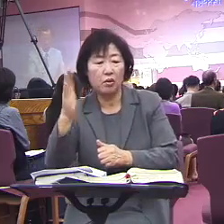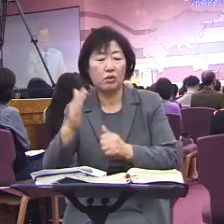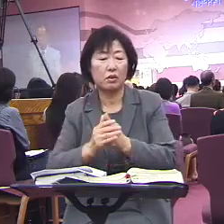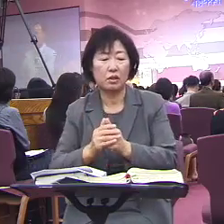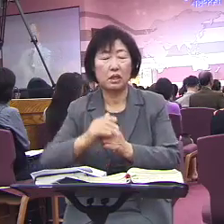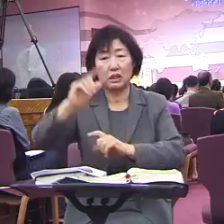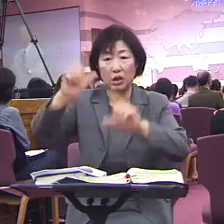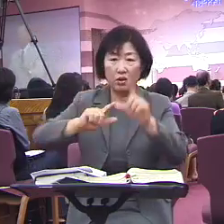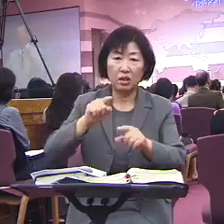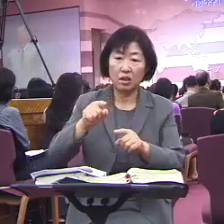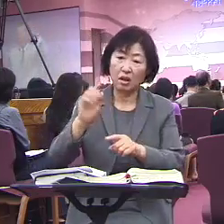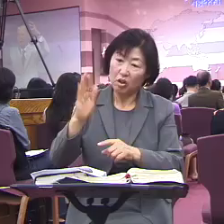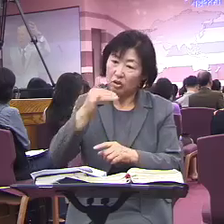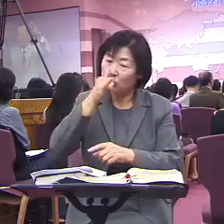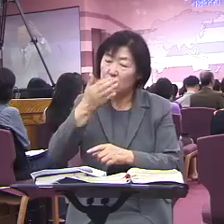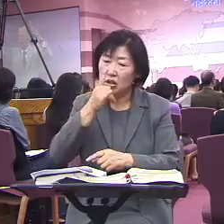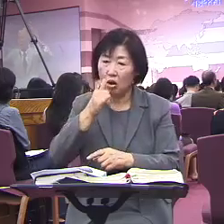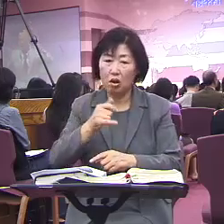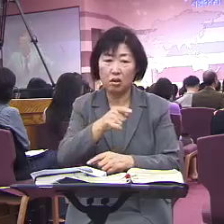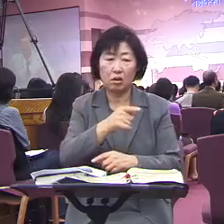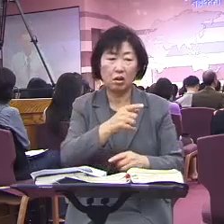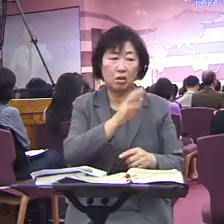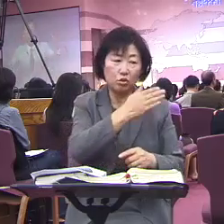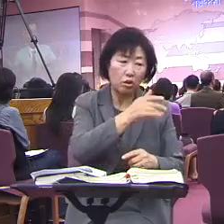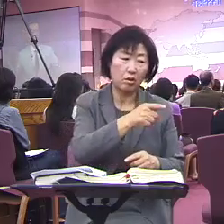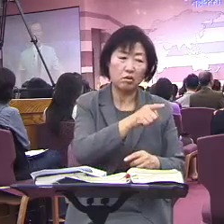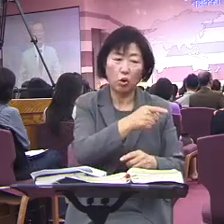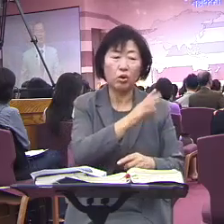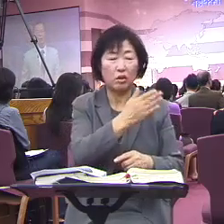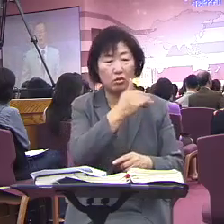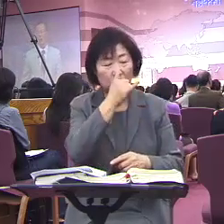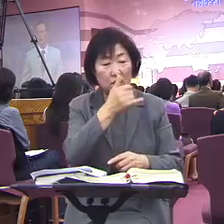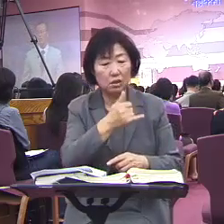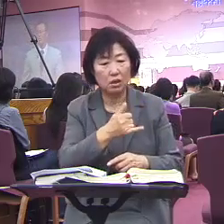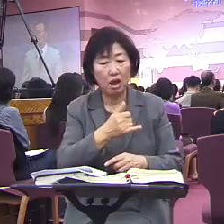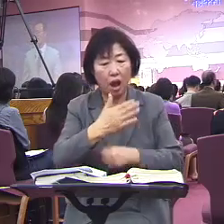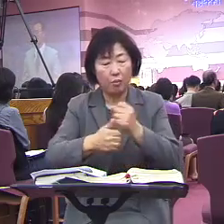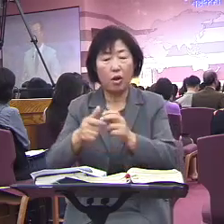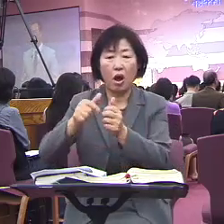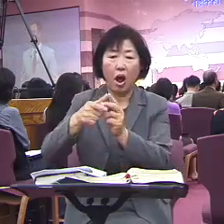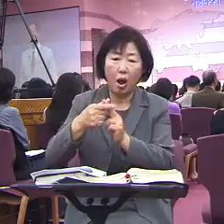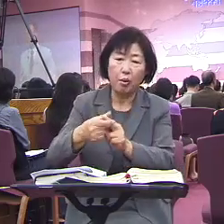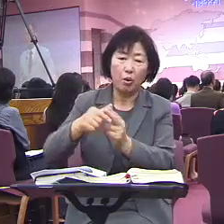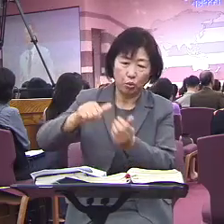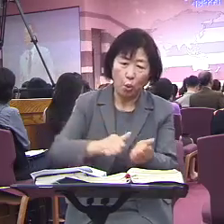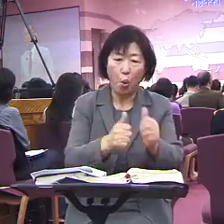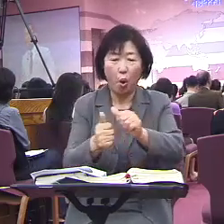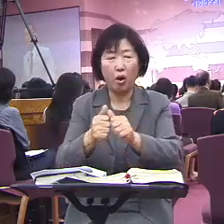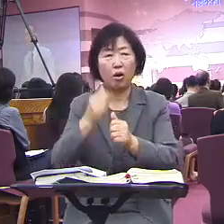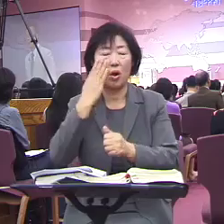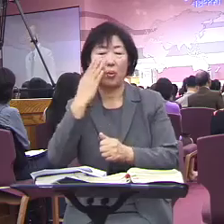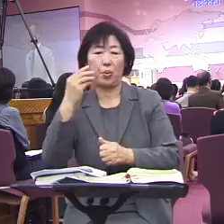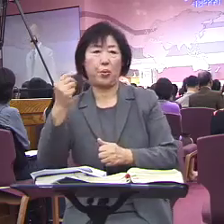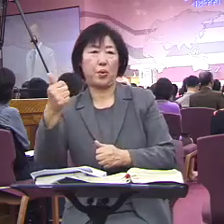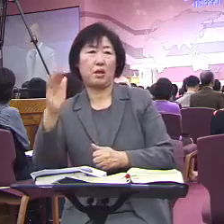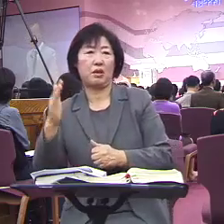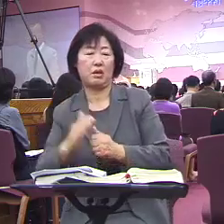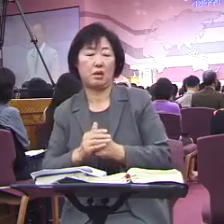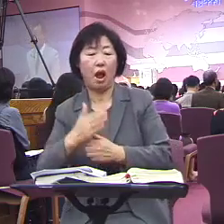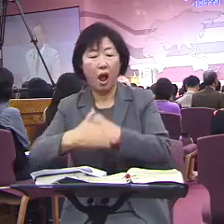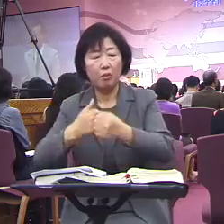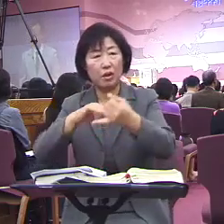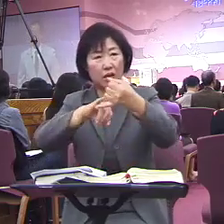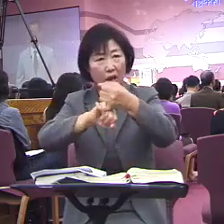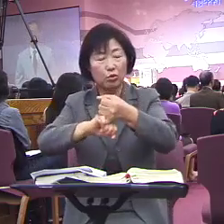이럴 수도 있고 저럴 수도 있지만 하나님이 우리와 동행하는 가운데 우리는 형통하다고 말씀하시는데, 하나님께서 약속하십니다.